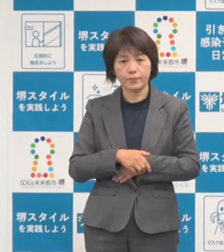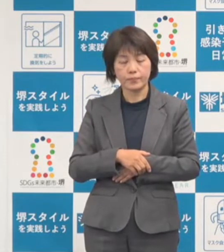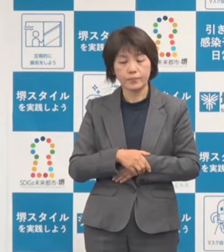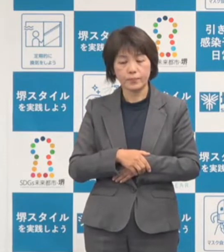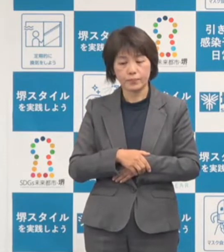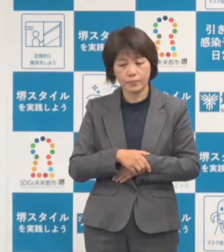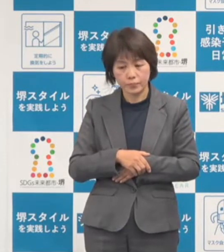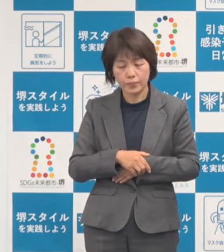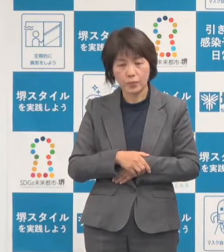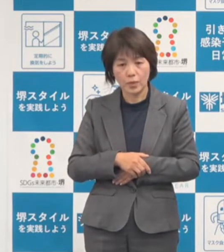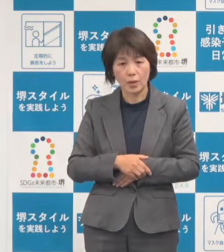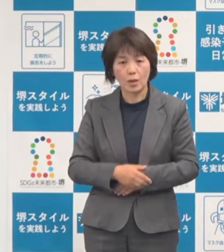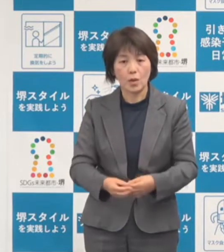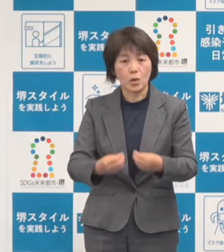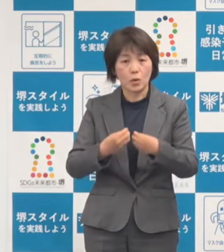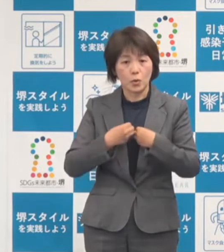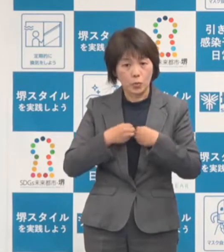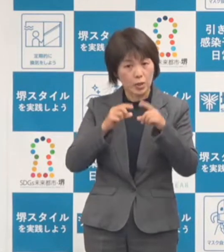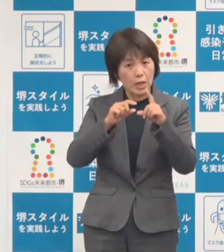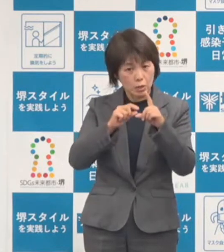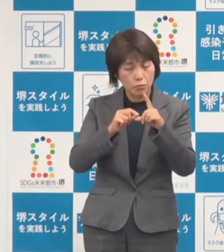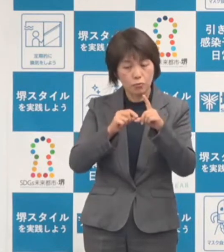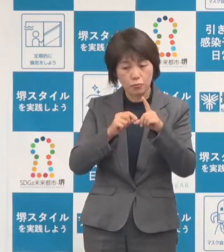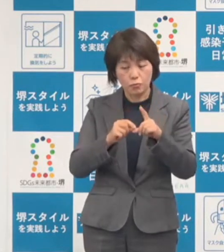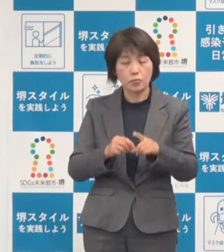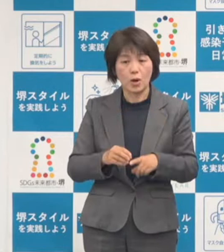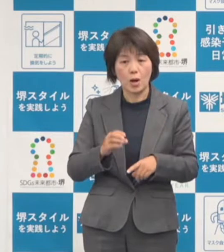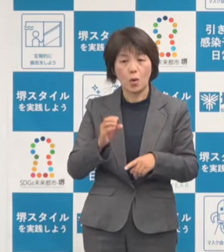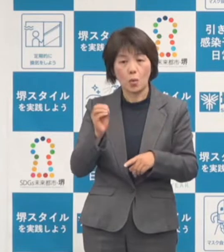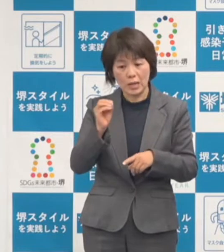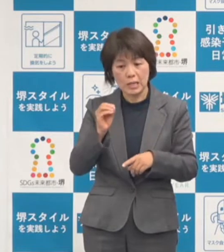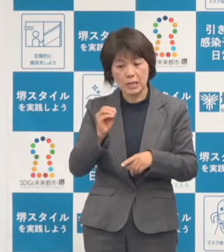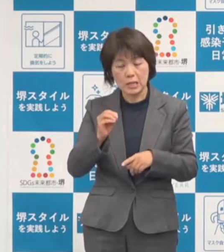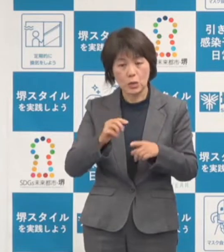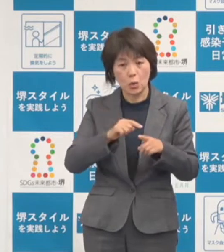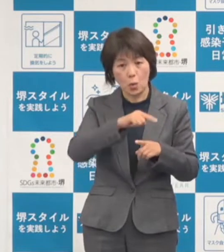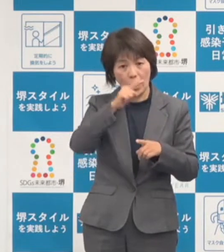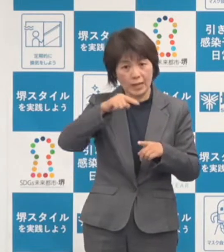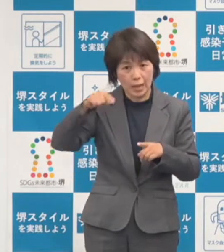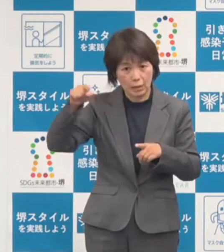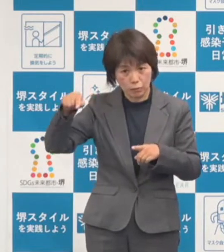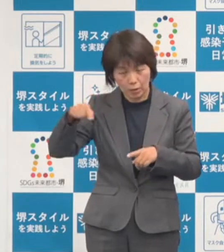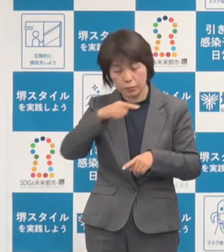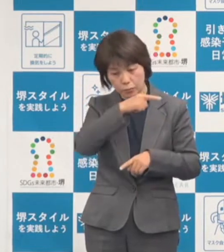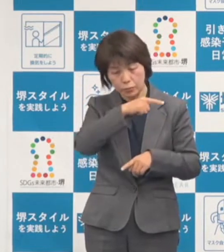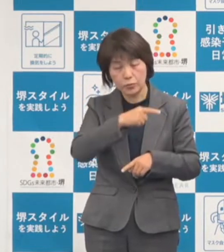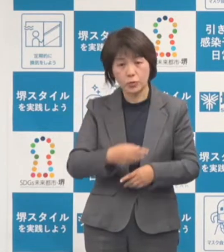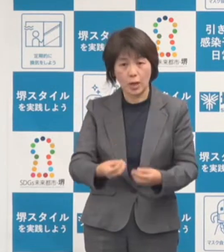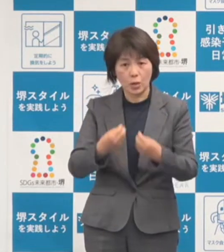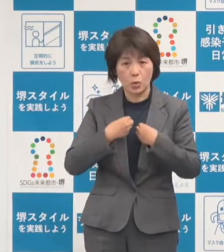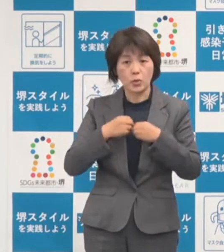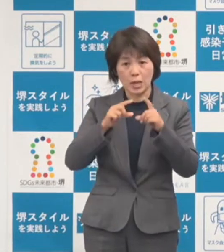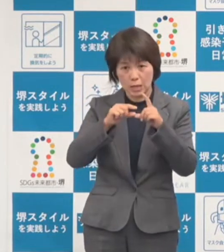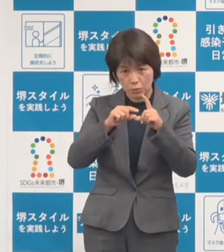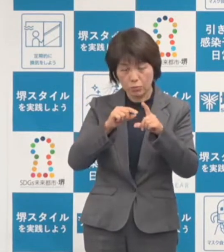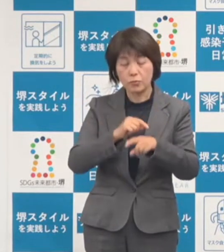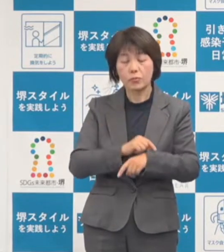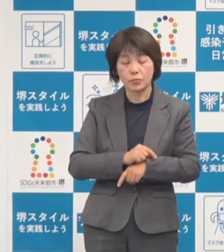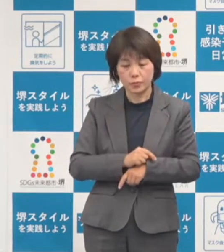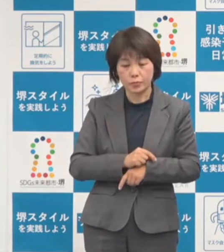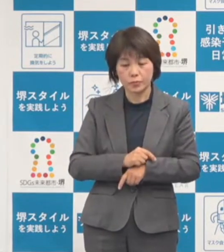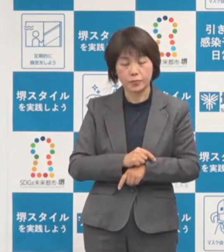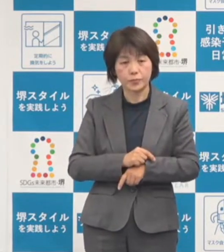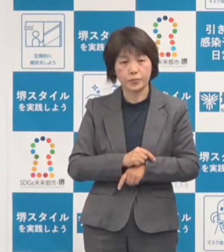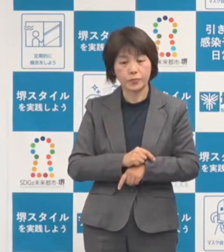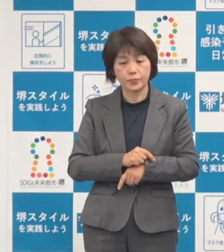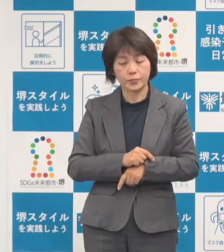続きまして、陽性率です。オレンジ色の折れ線グラフが、こちらが陽性率です。おおむ